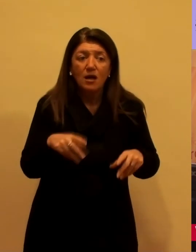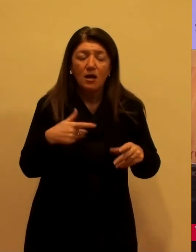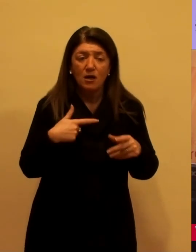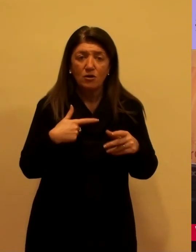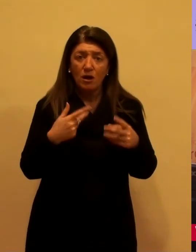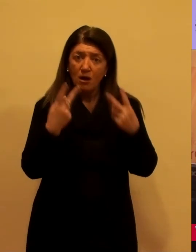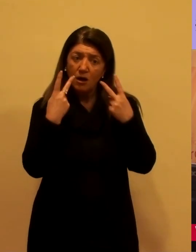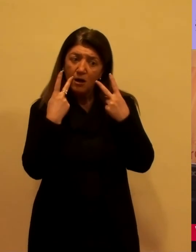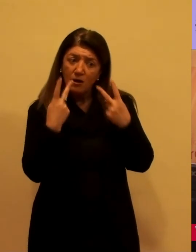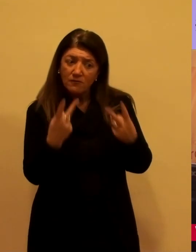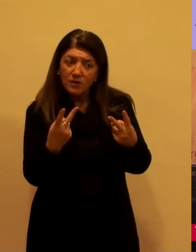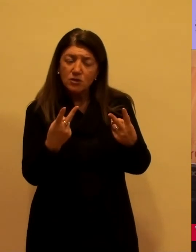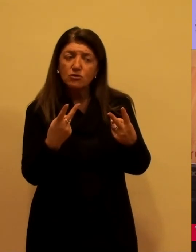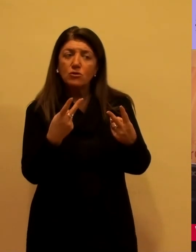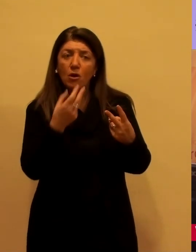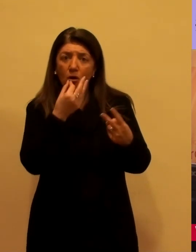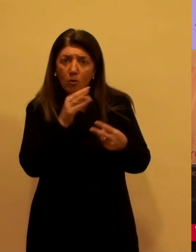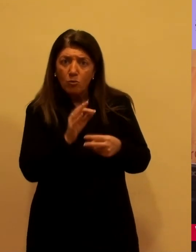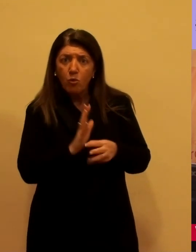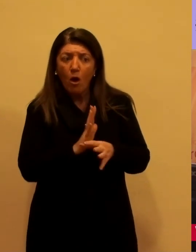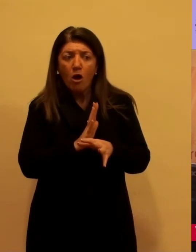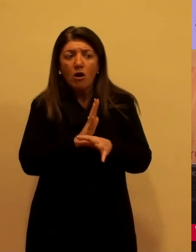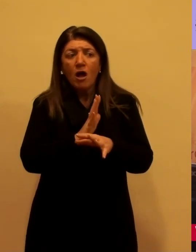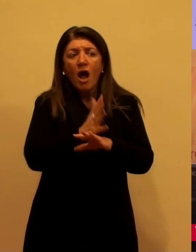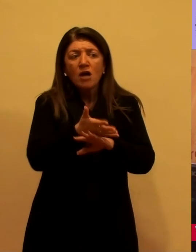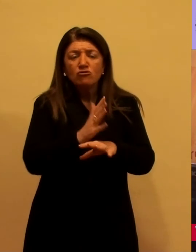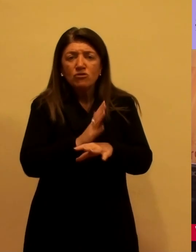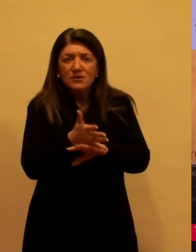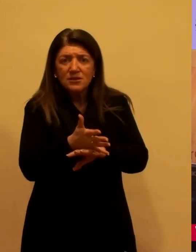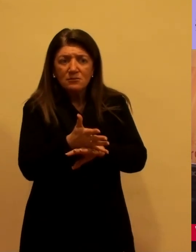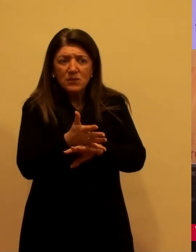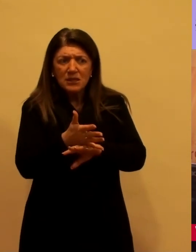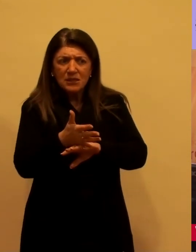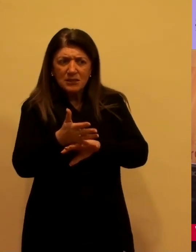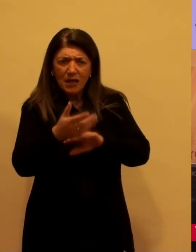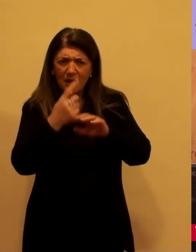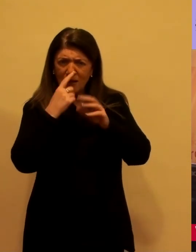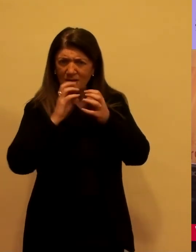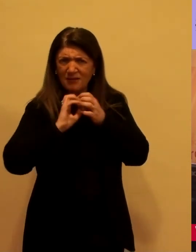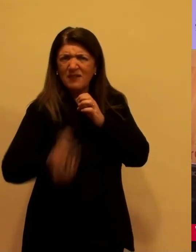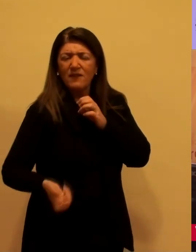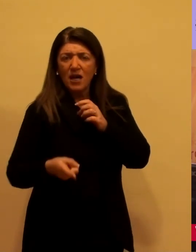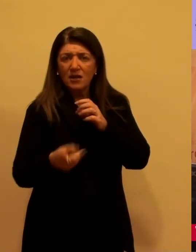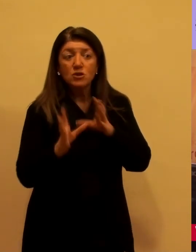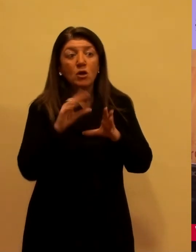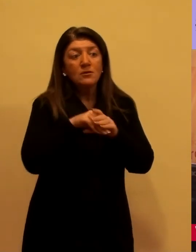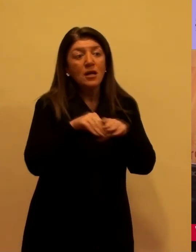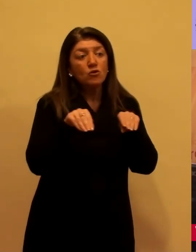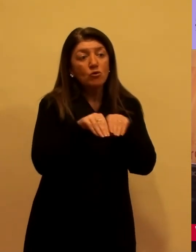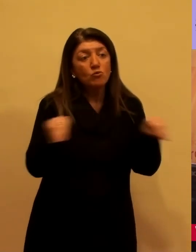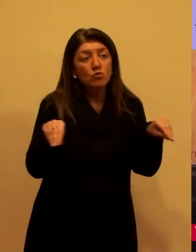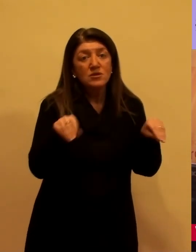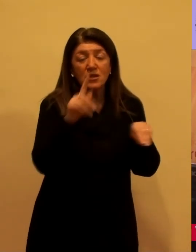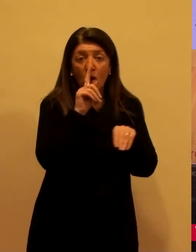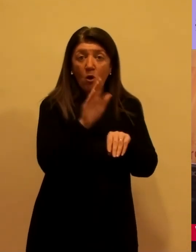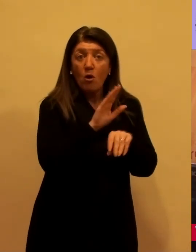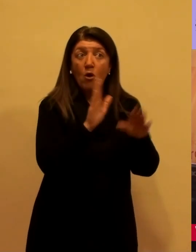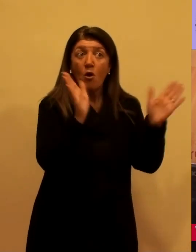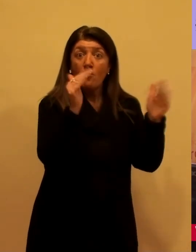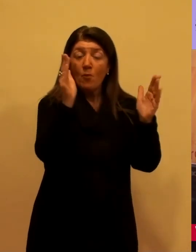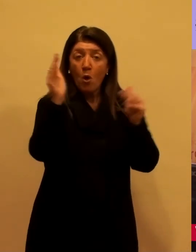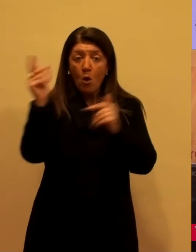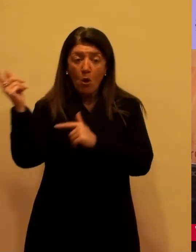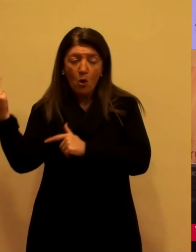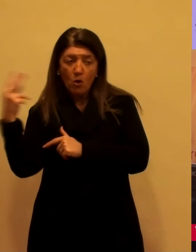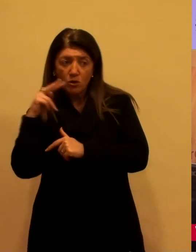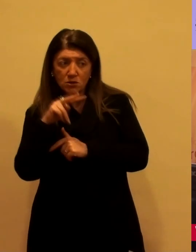un'accessibilità diversa anche all'opera d'arte che veniva esposta comunque all'interno di musei in mostra, e